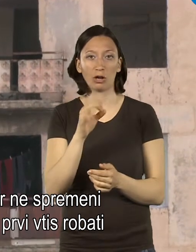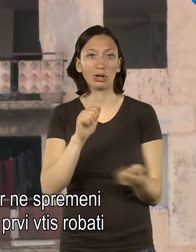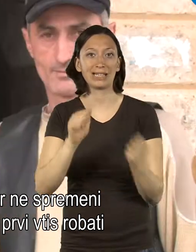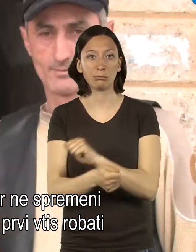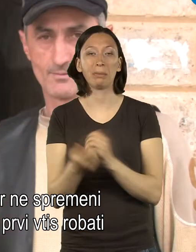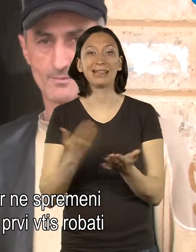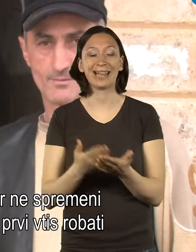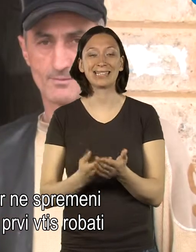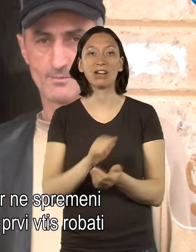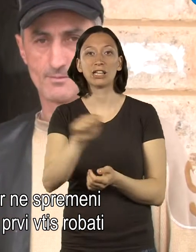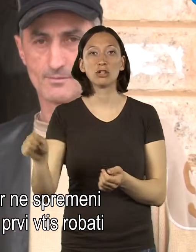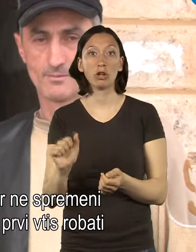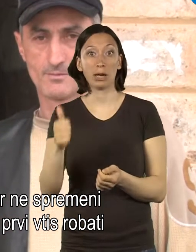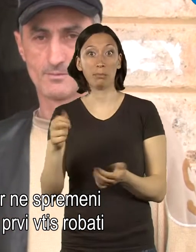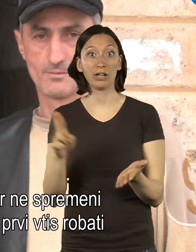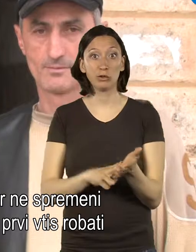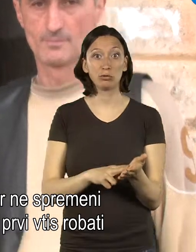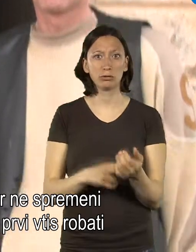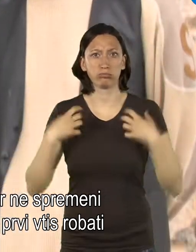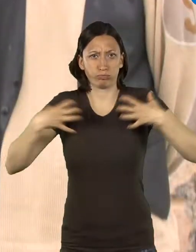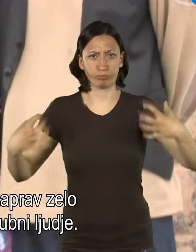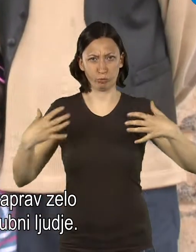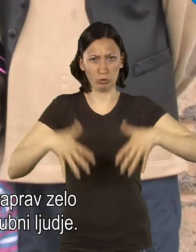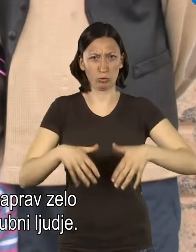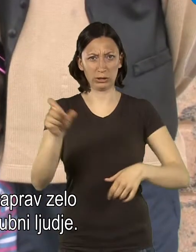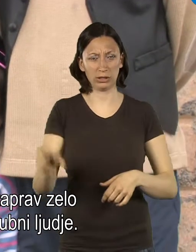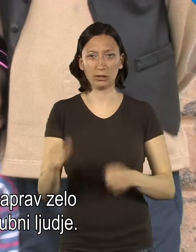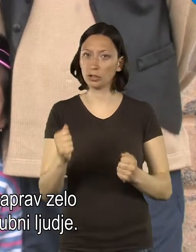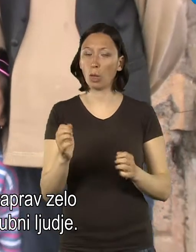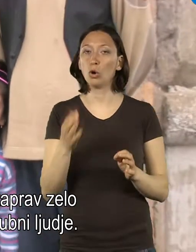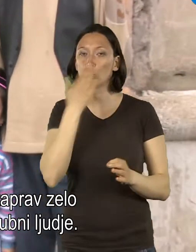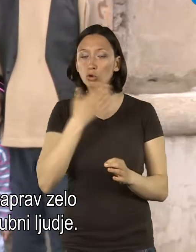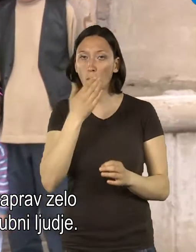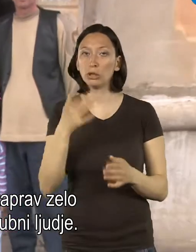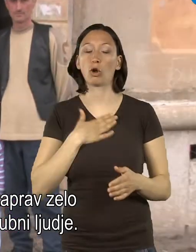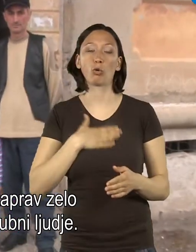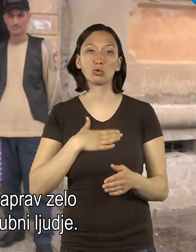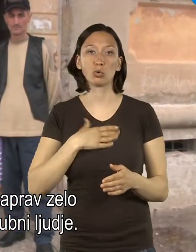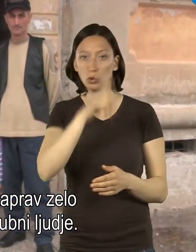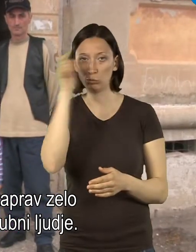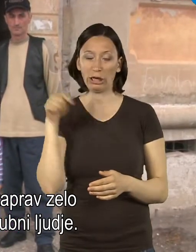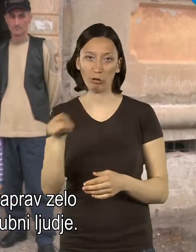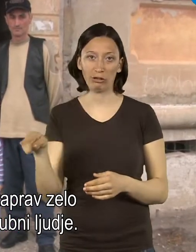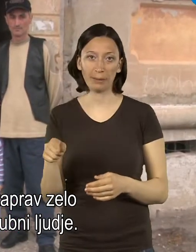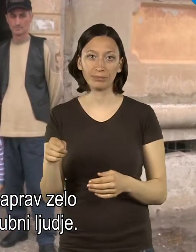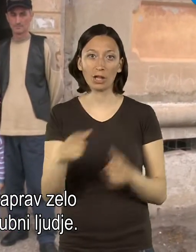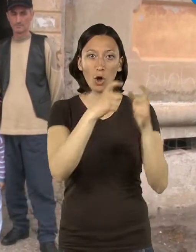spremeni dejstva, da so na prvi vtis robati Gruzijci pravzaprav zelo topli in gostoljubni ljudje. V naselju pa so